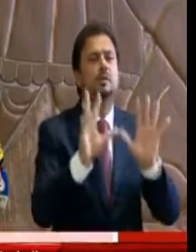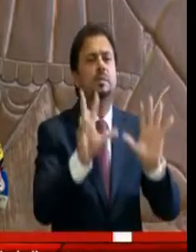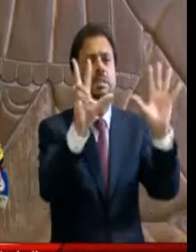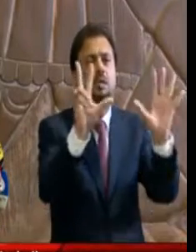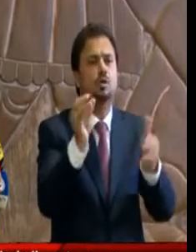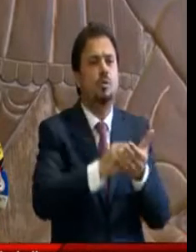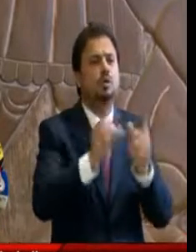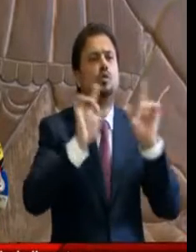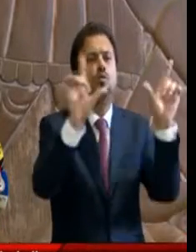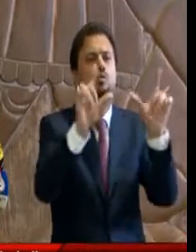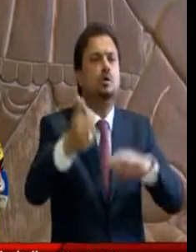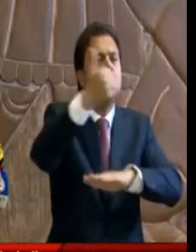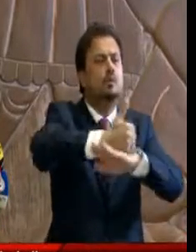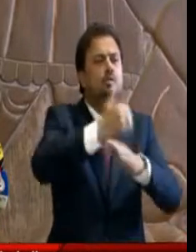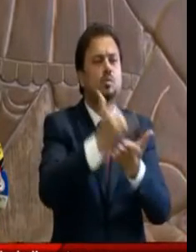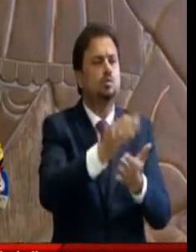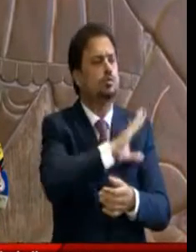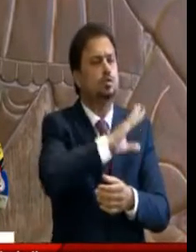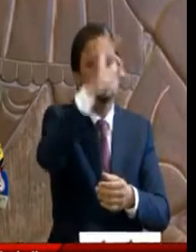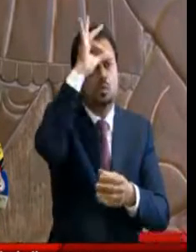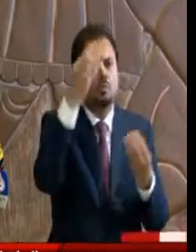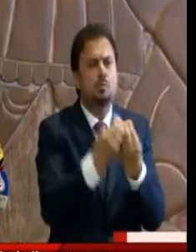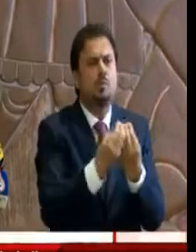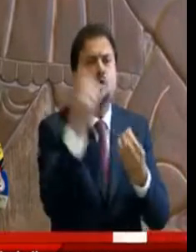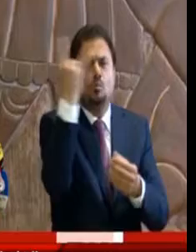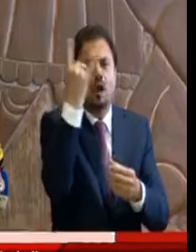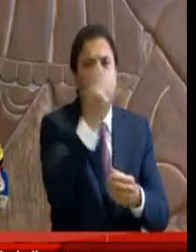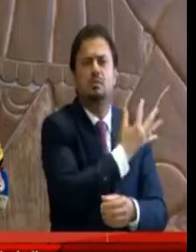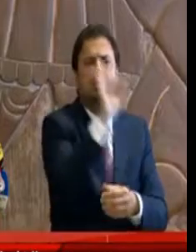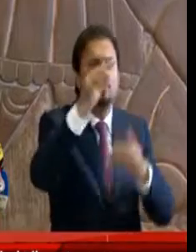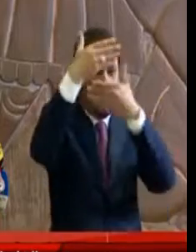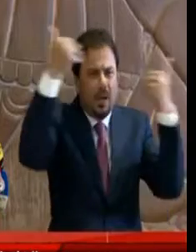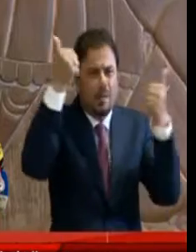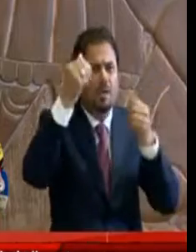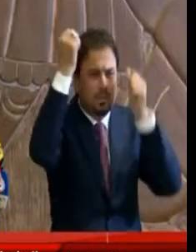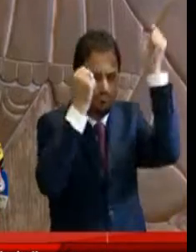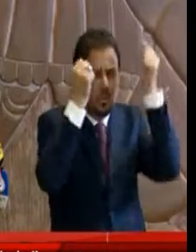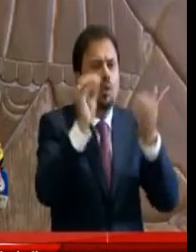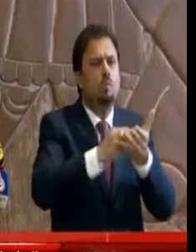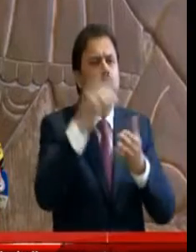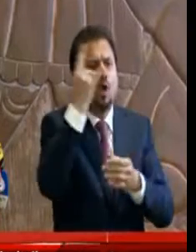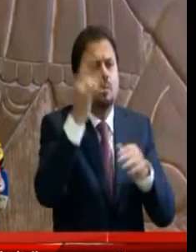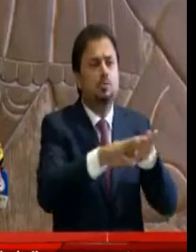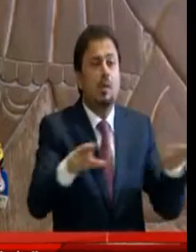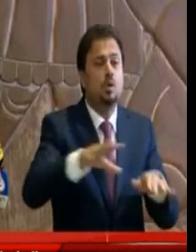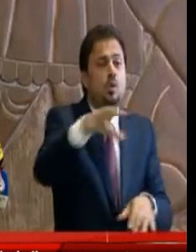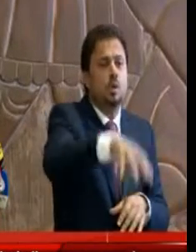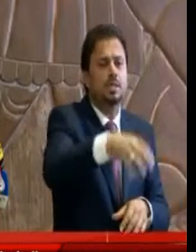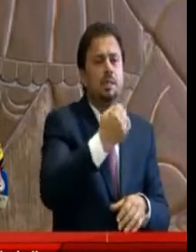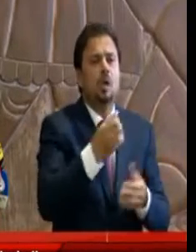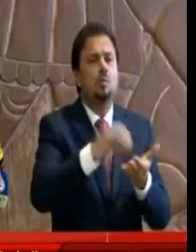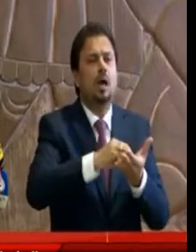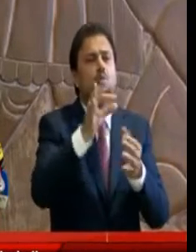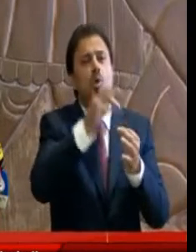اللجان الأمنية وحدات من الجيش والشرطة وجهاز مكافحة الإرهاب وجهاز المخابرات الوطني والأمن الوطني